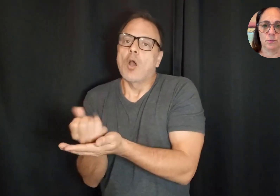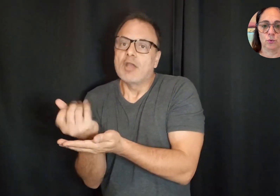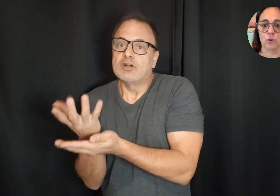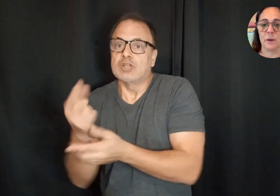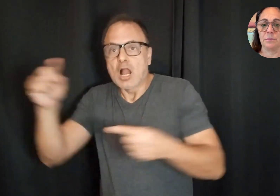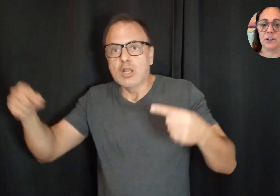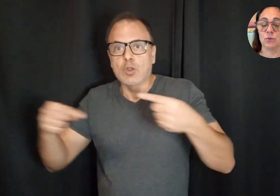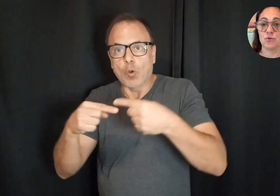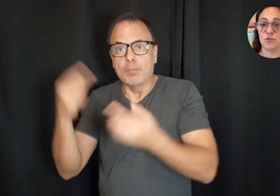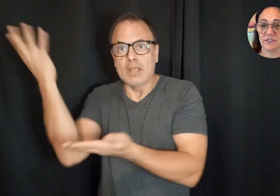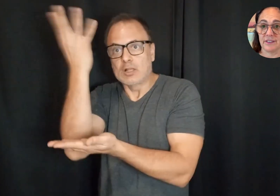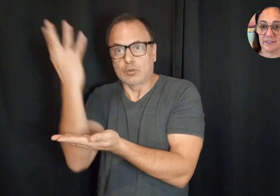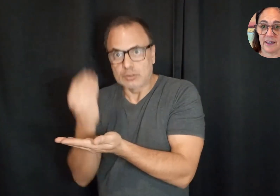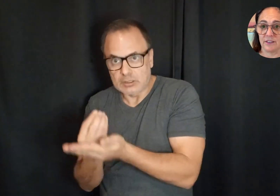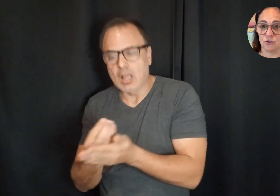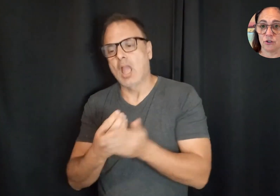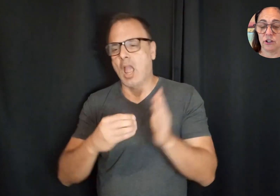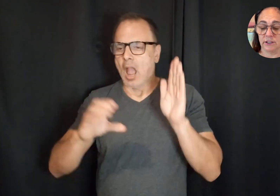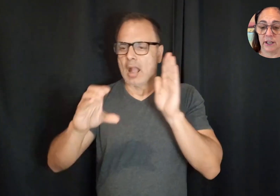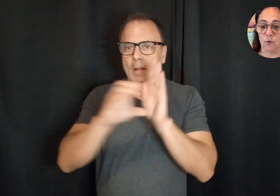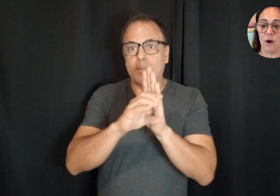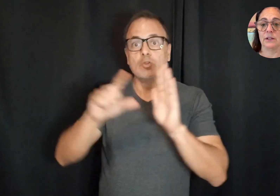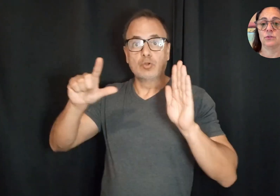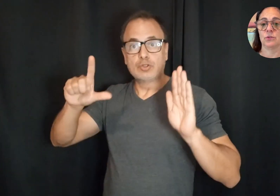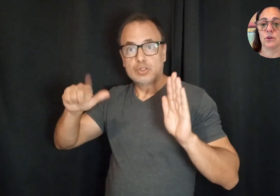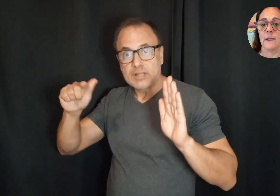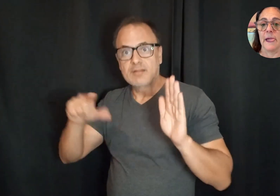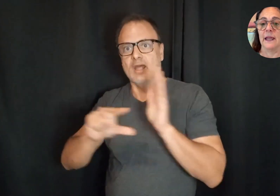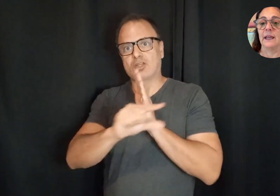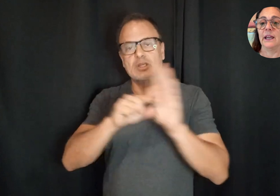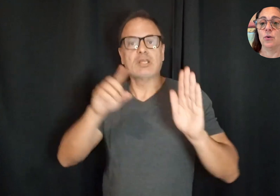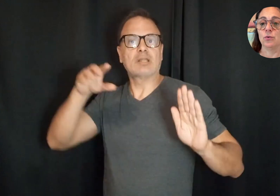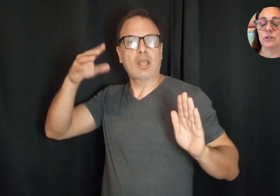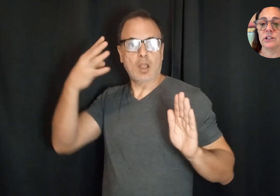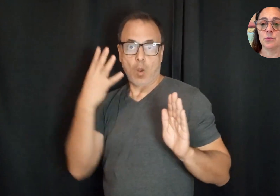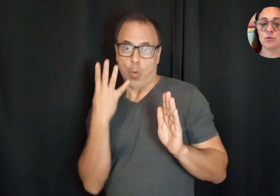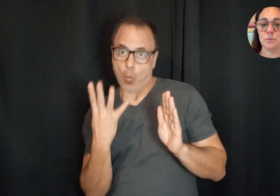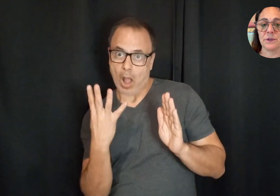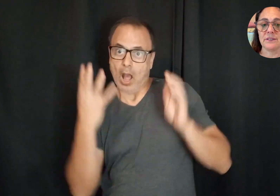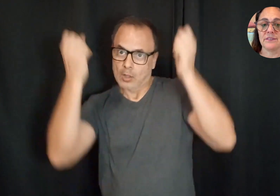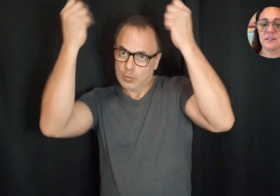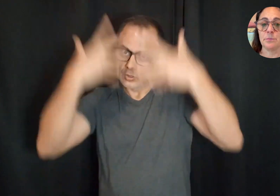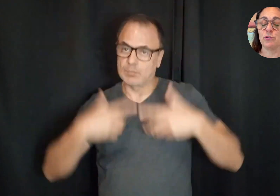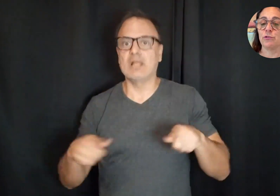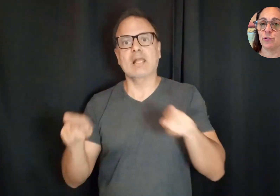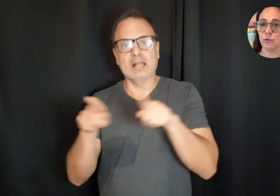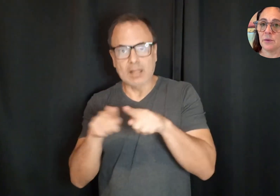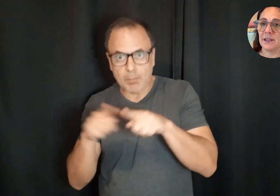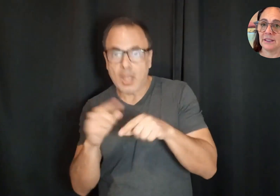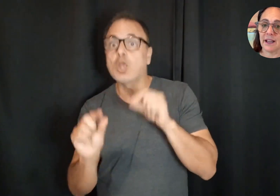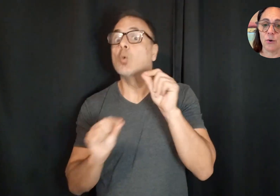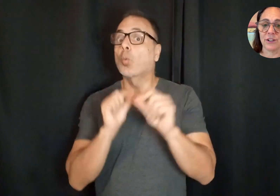no capítulo 17, item 4, encontramos um princípio fundamental que